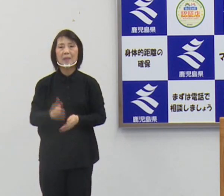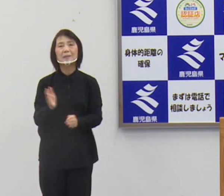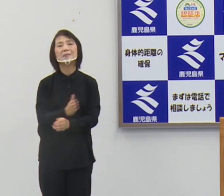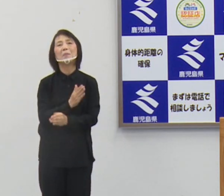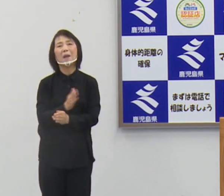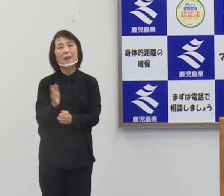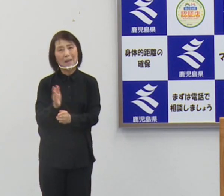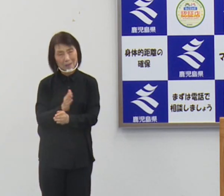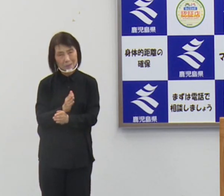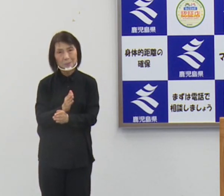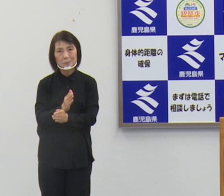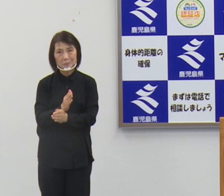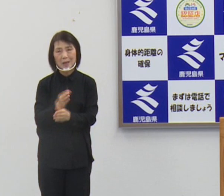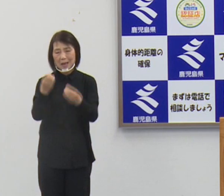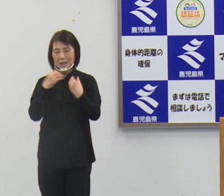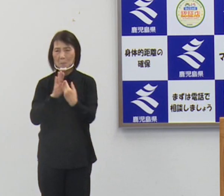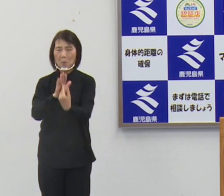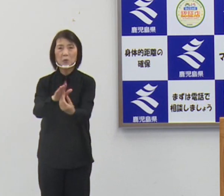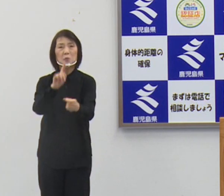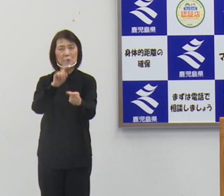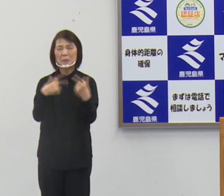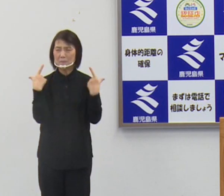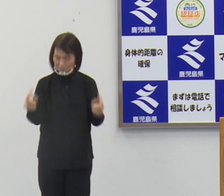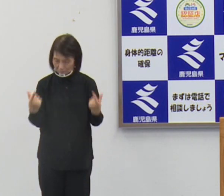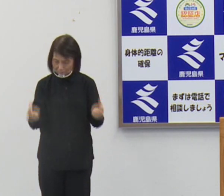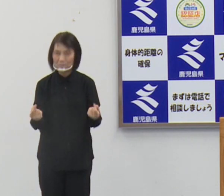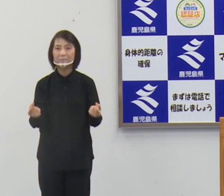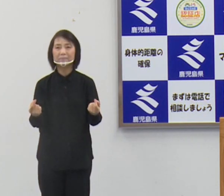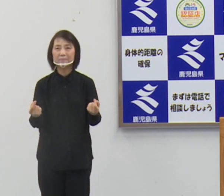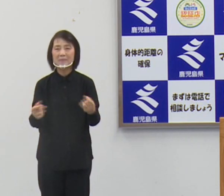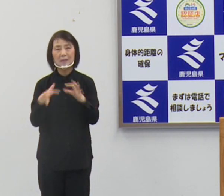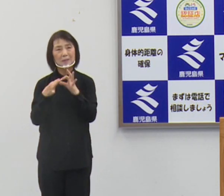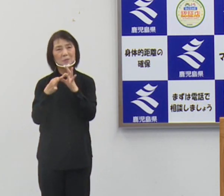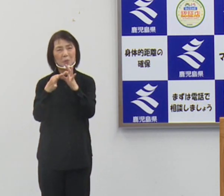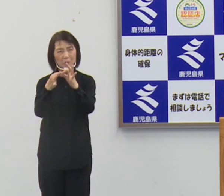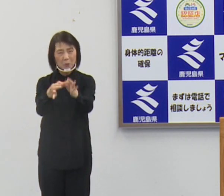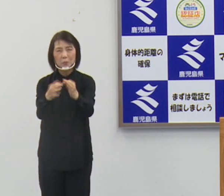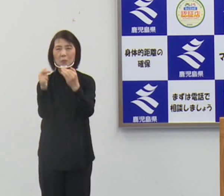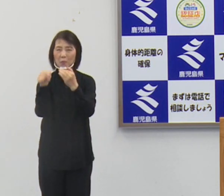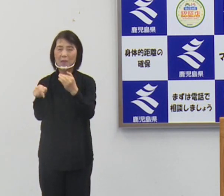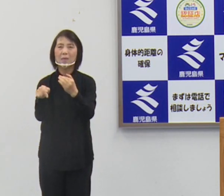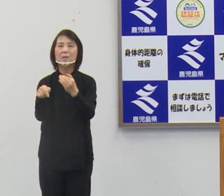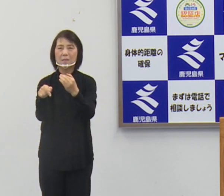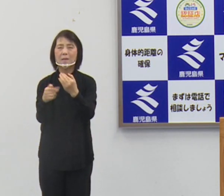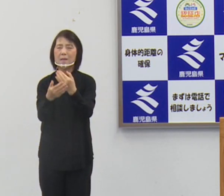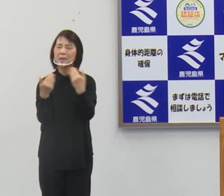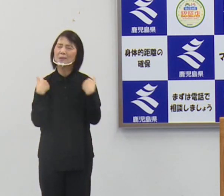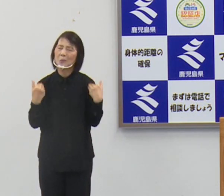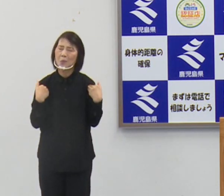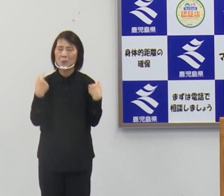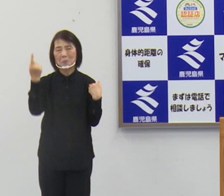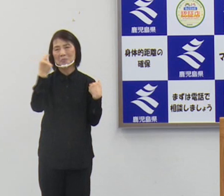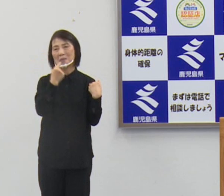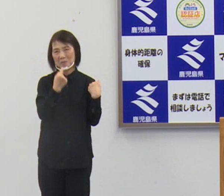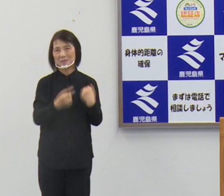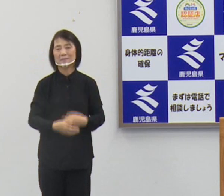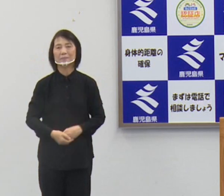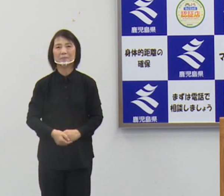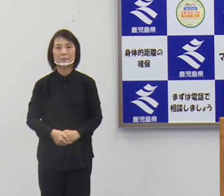く感染防止対策をしっかりと続けていくことが必要だと思っております